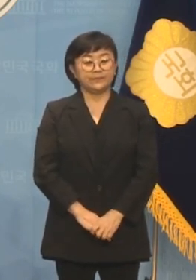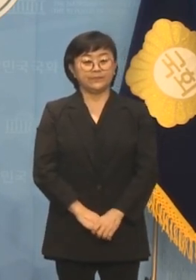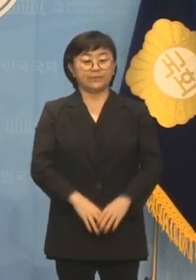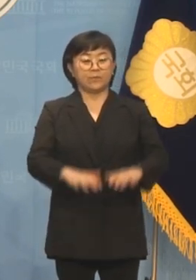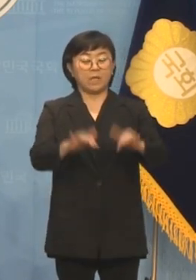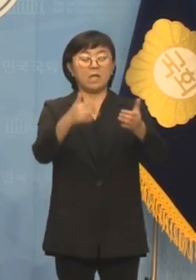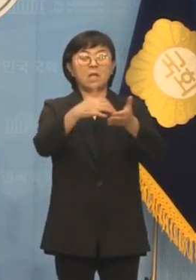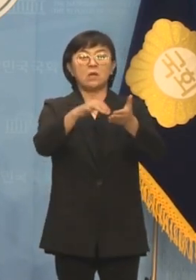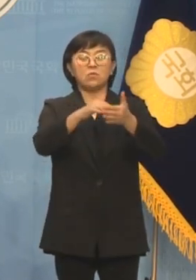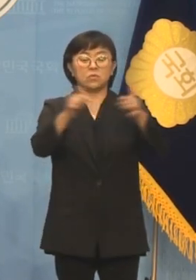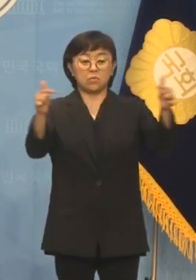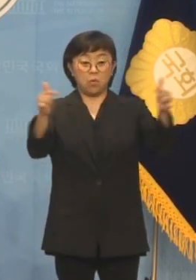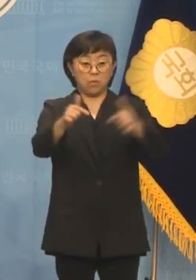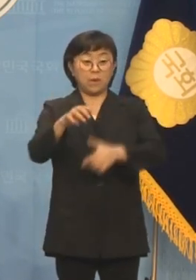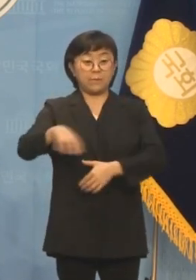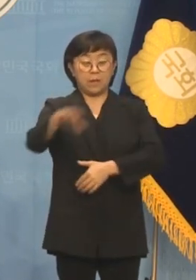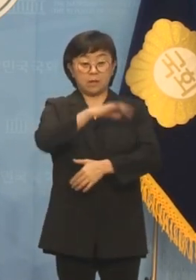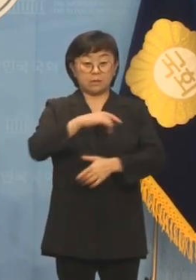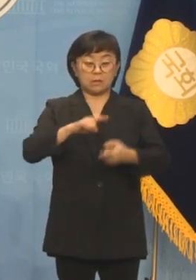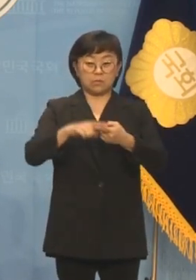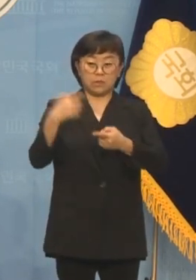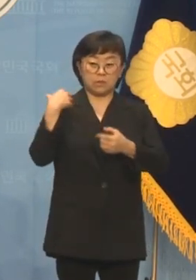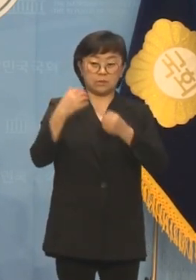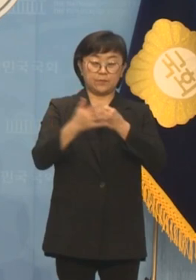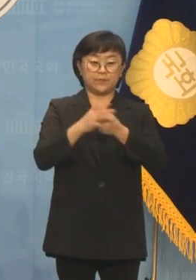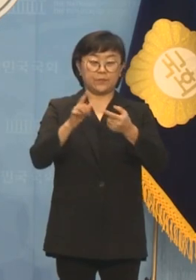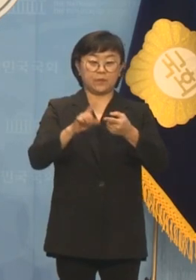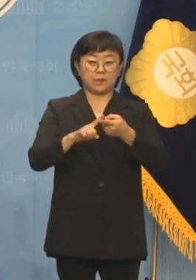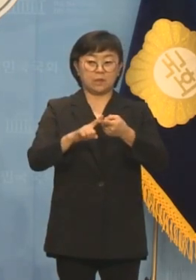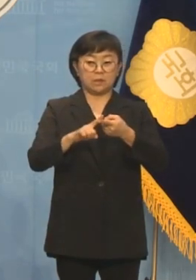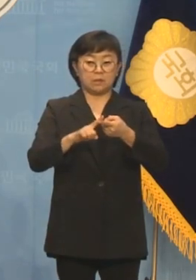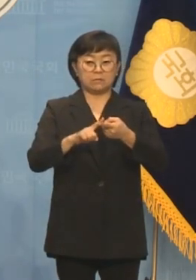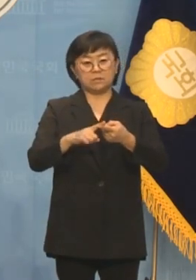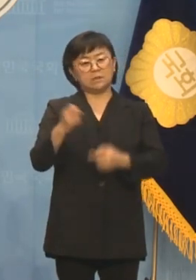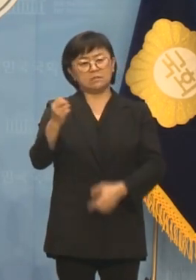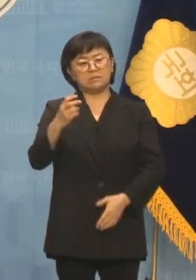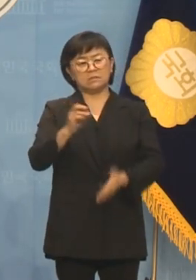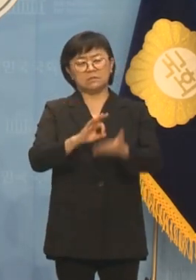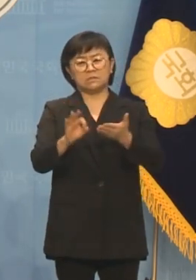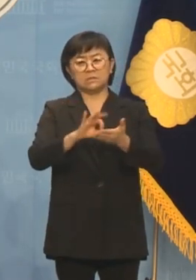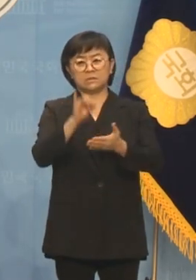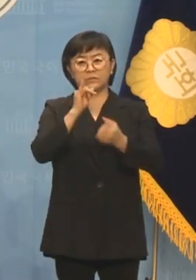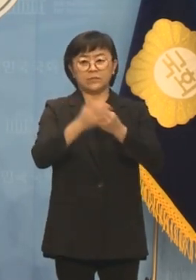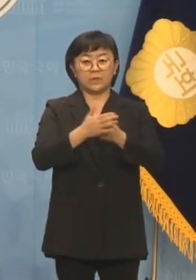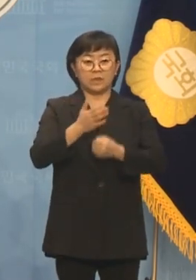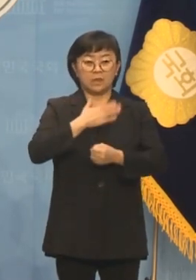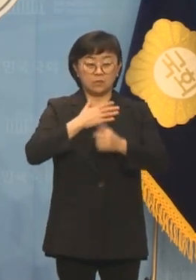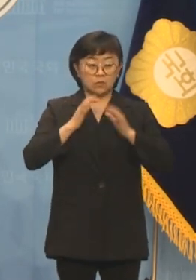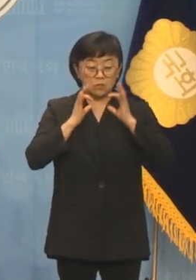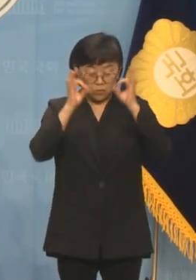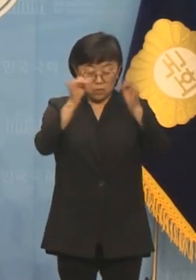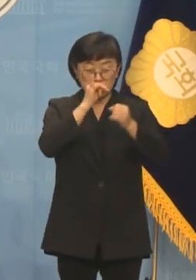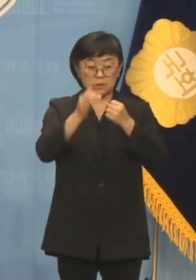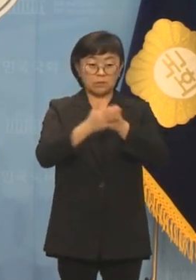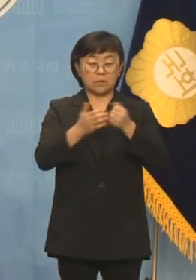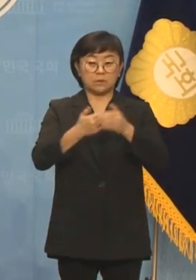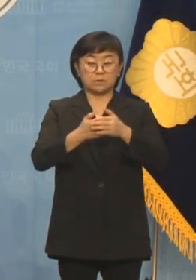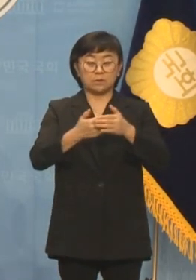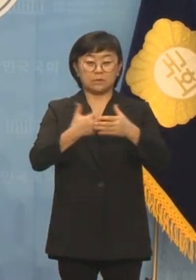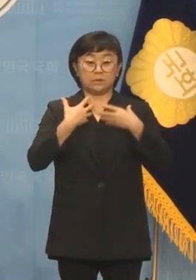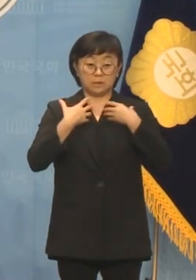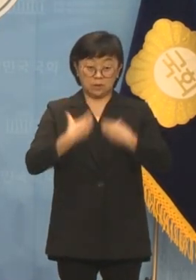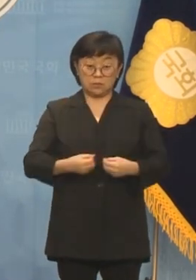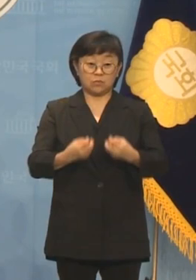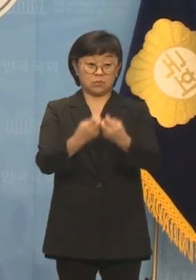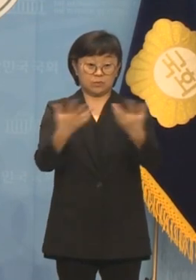인구위기 대응에 소명을 갖고 임했지만 소모적히만 거듭할 뿐이었습니다. 나름대로 노력했지만 좌절감은 어쩔